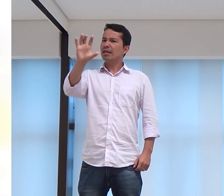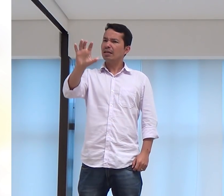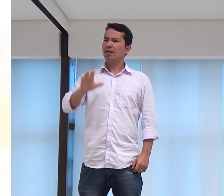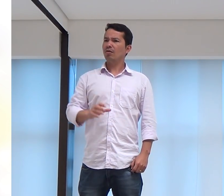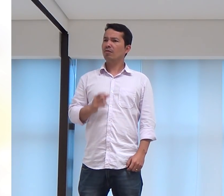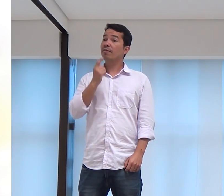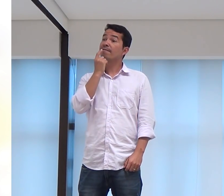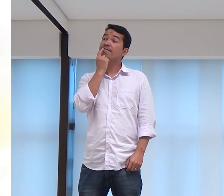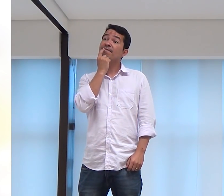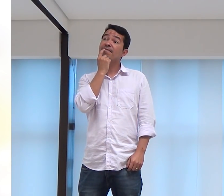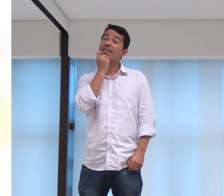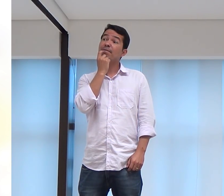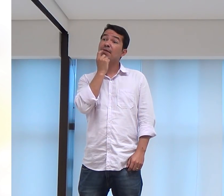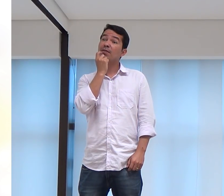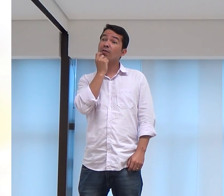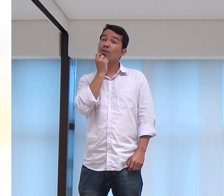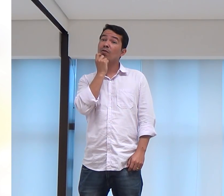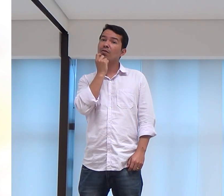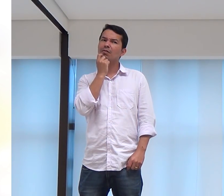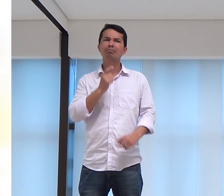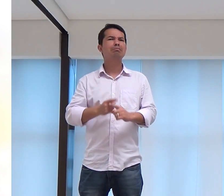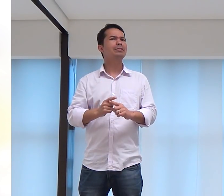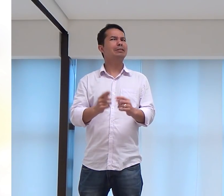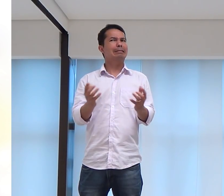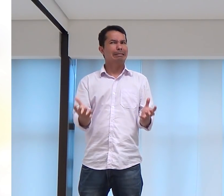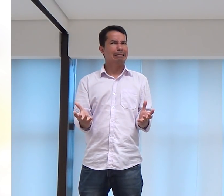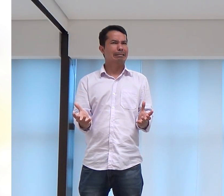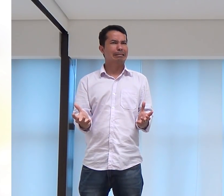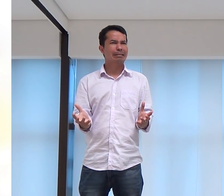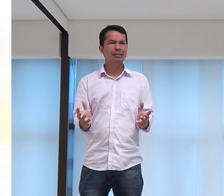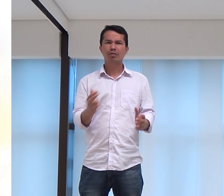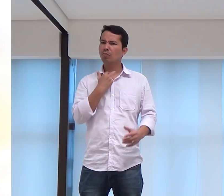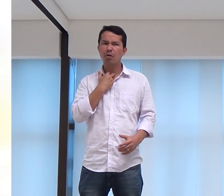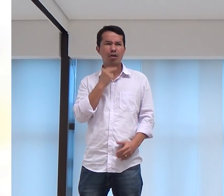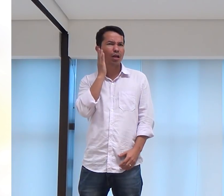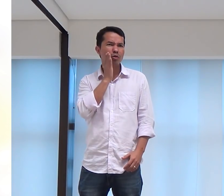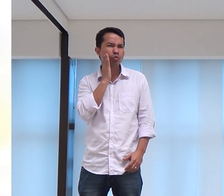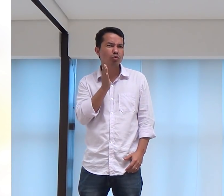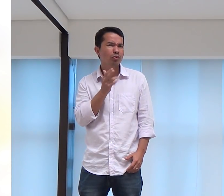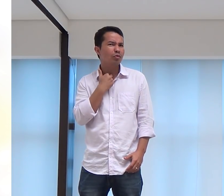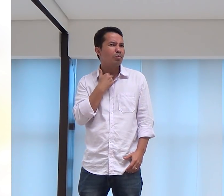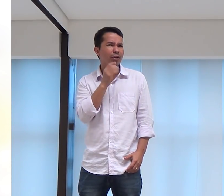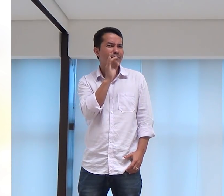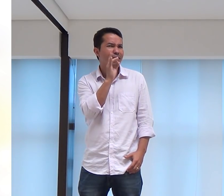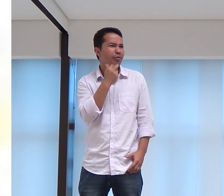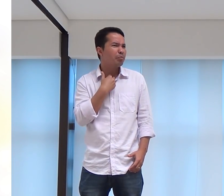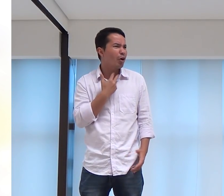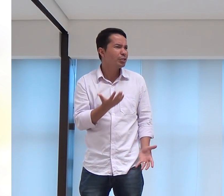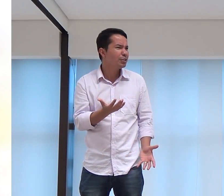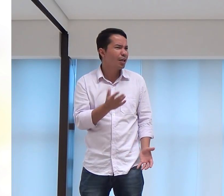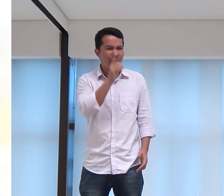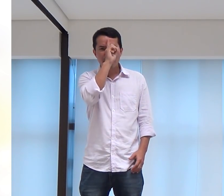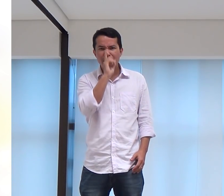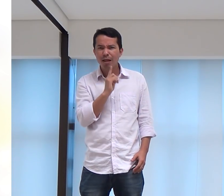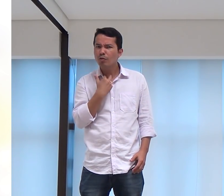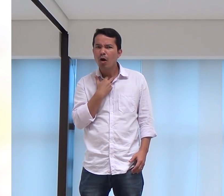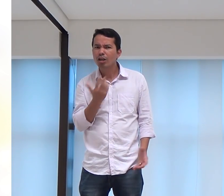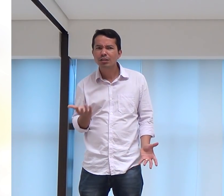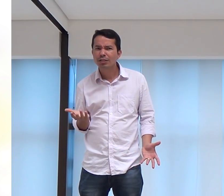Mas por que um dragão? E vermelho. Por que vermelho? Não podia ser azul ou verde? Amarelo?